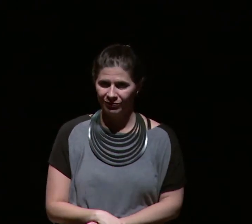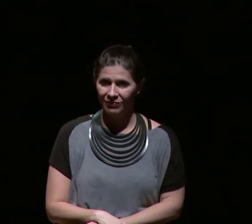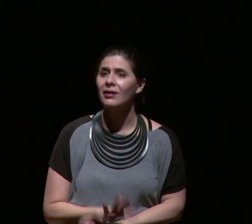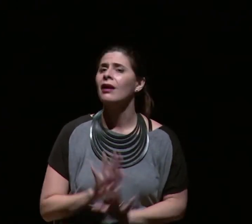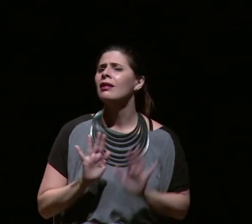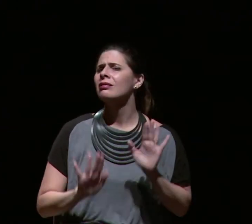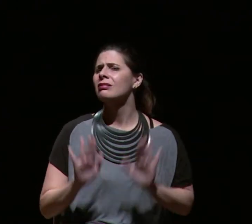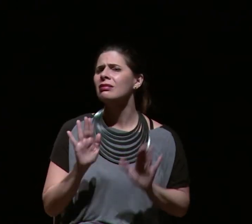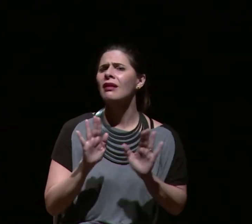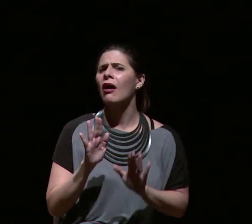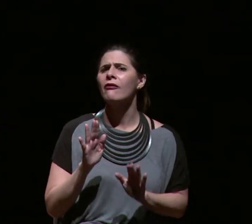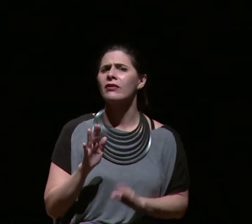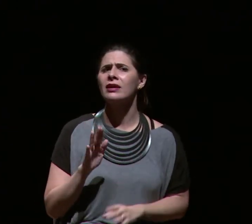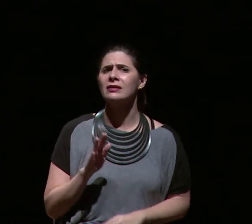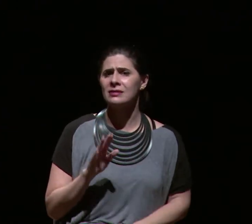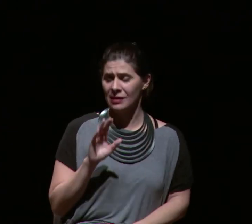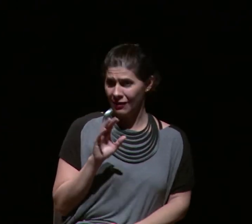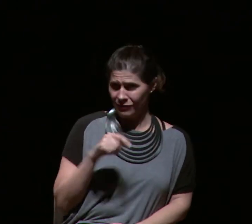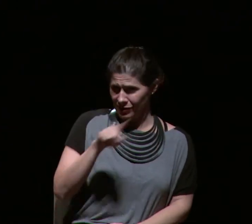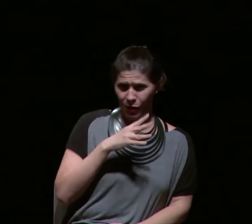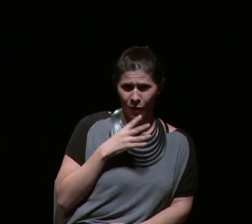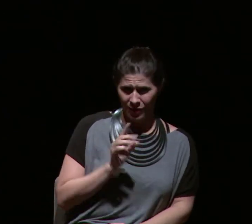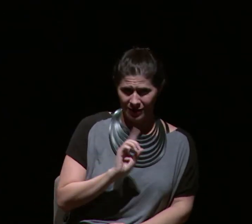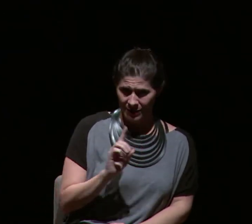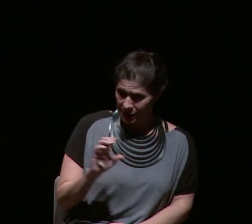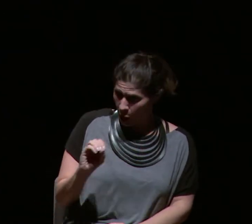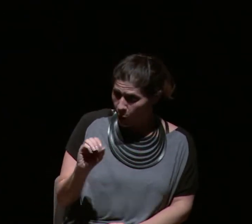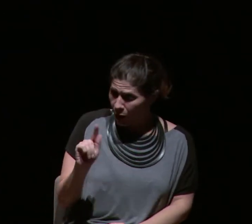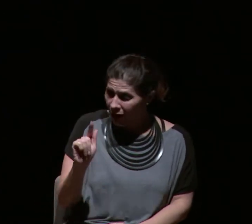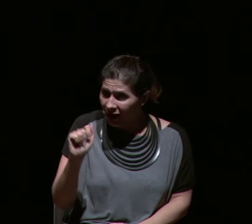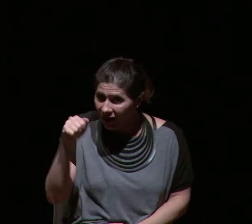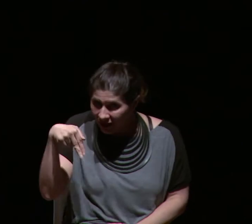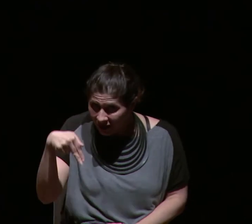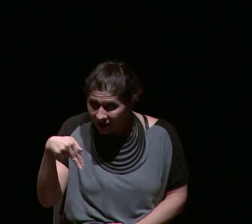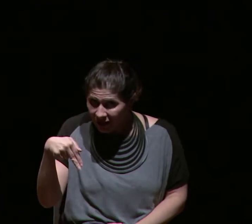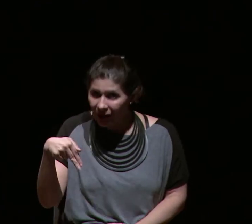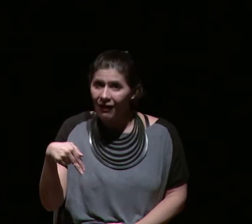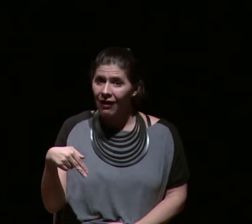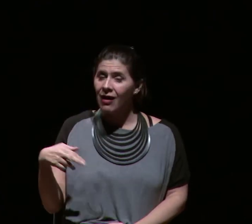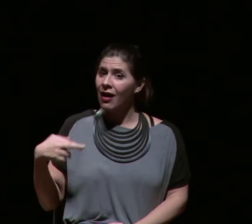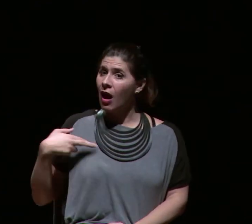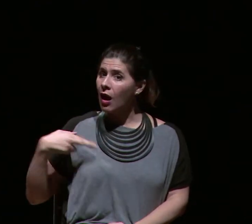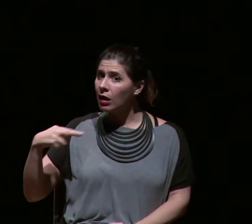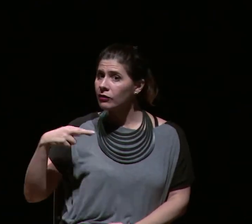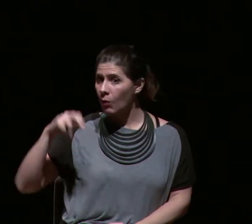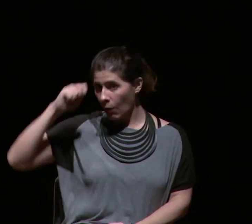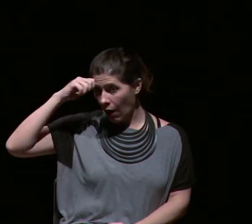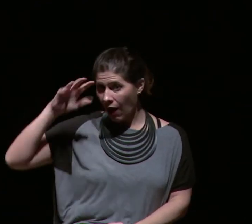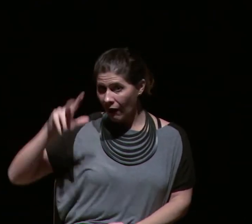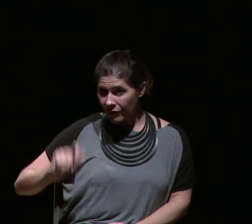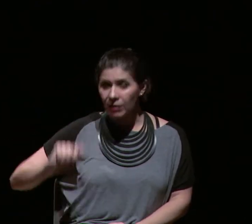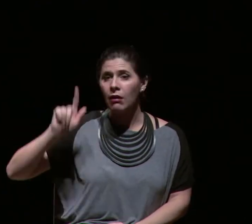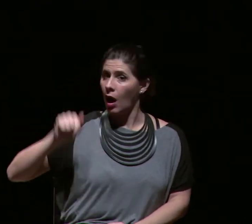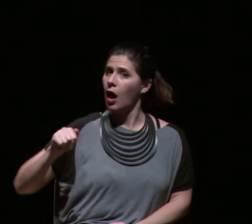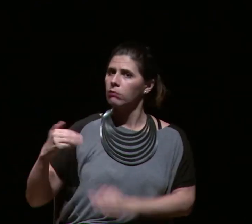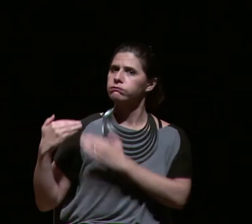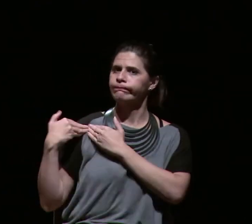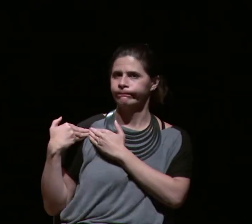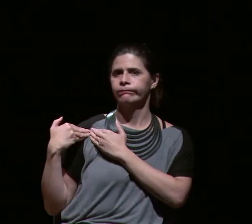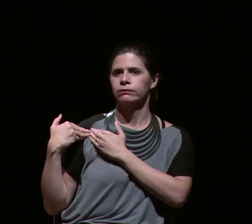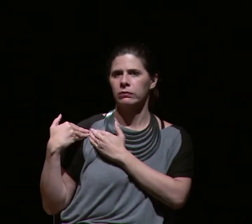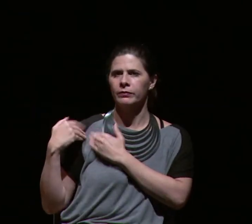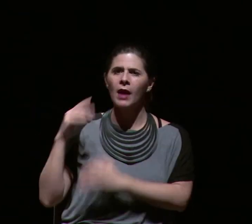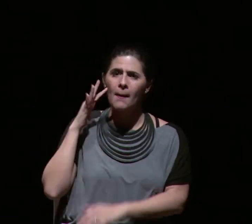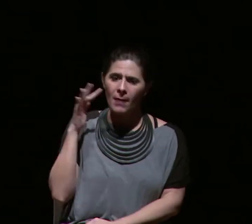de todos, mas o cargo de Ogan é uma posição de muita responsabilidade em algumas religiões de matriz africana. Imaginar uma criança